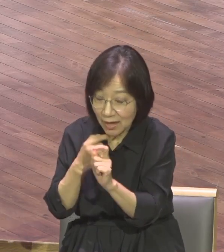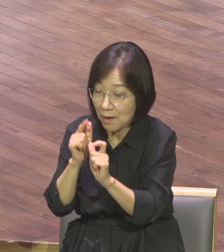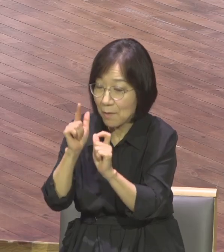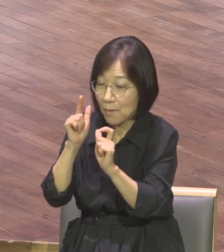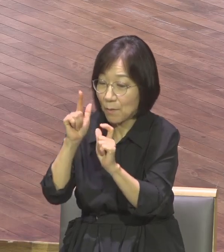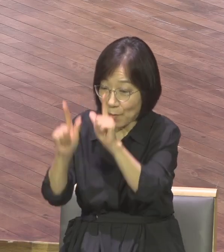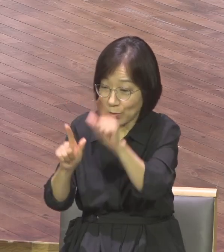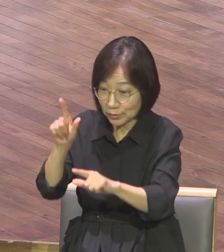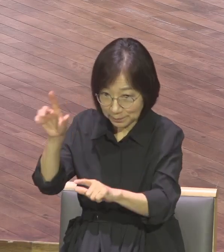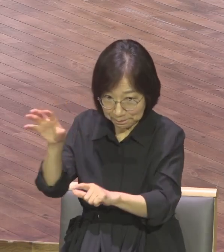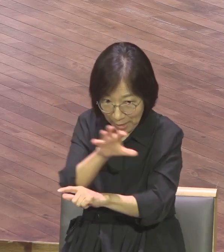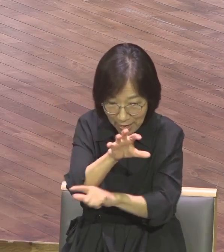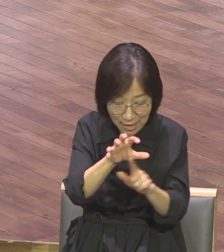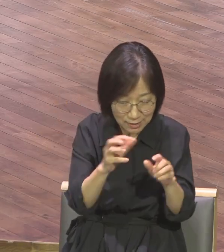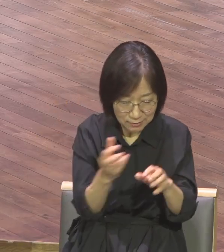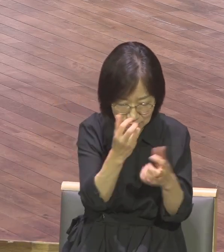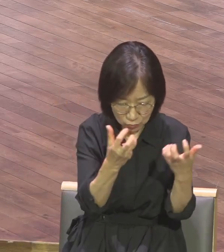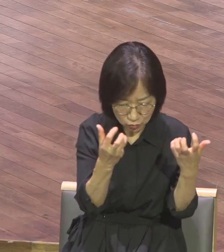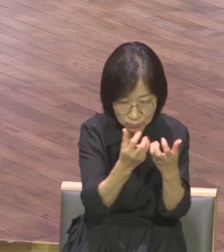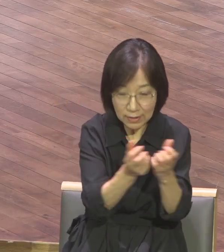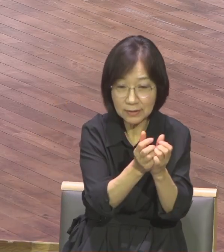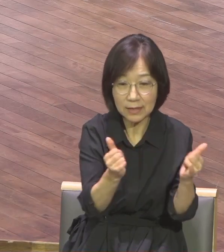사람은요, 특징이 뭐냐?